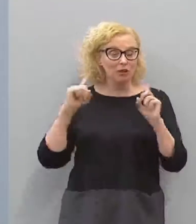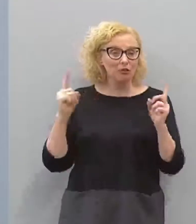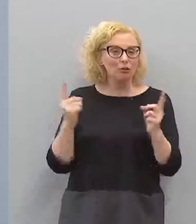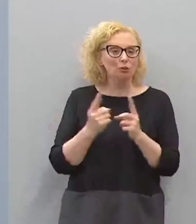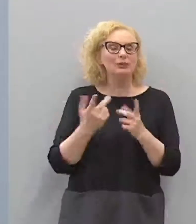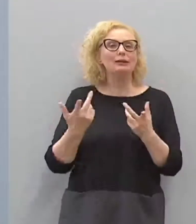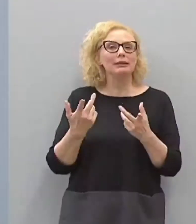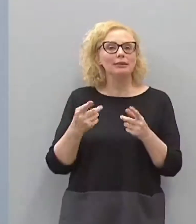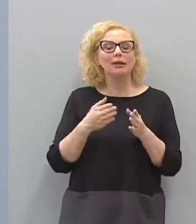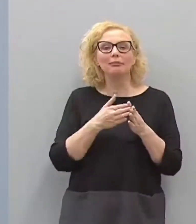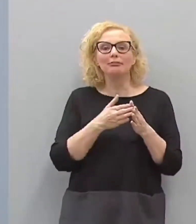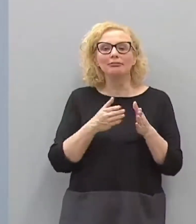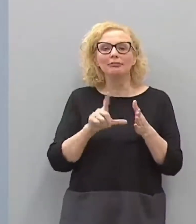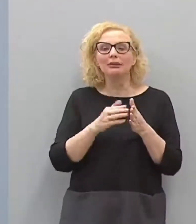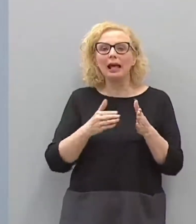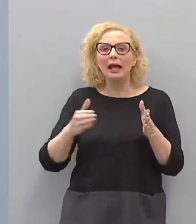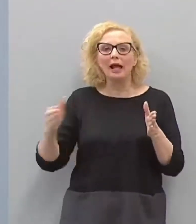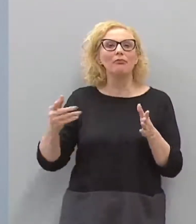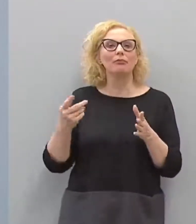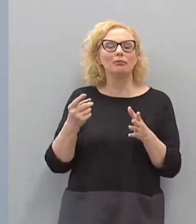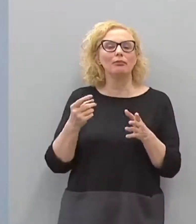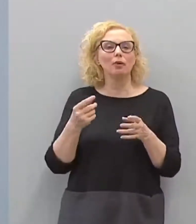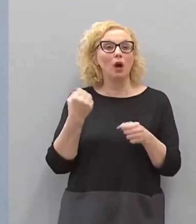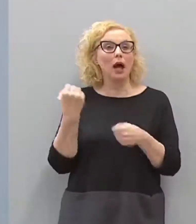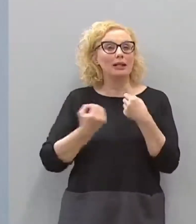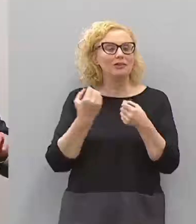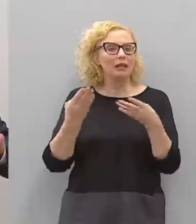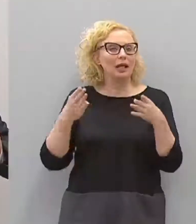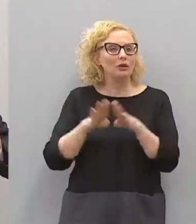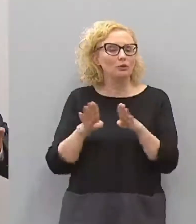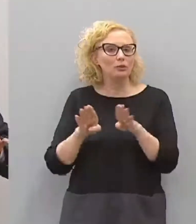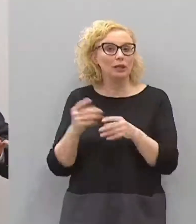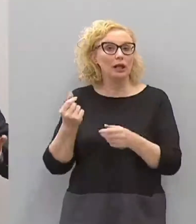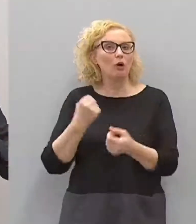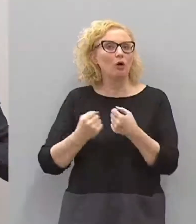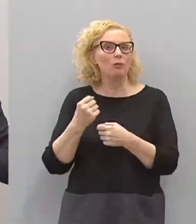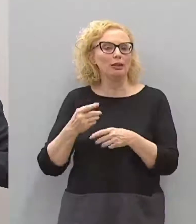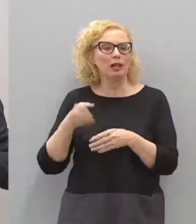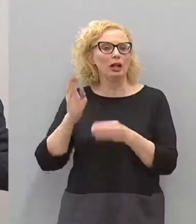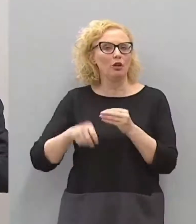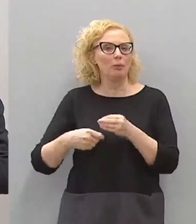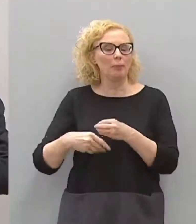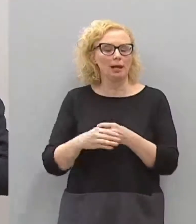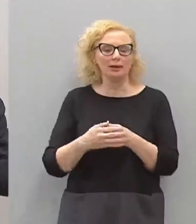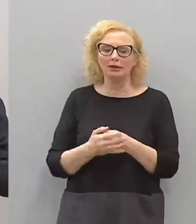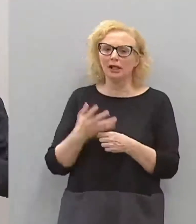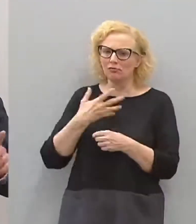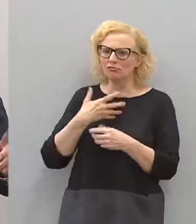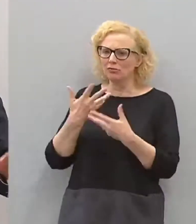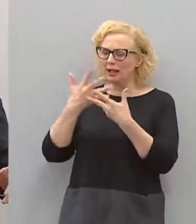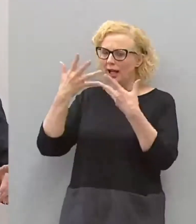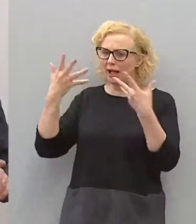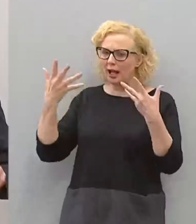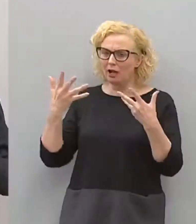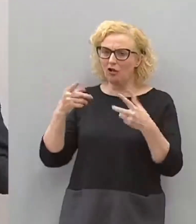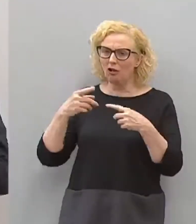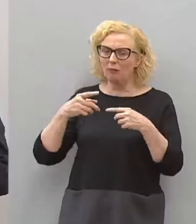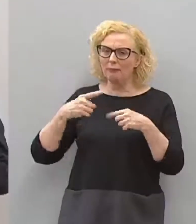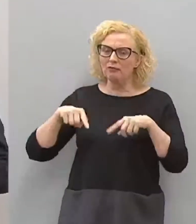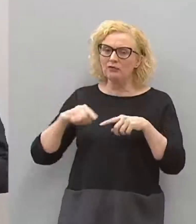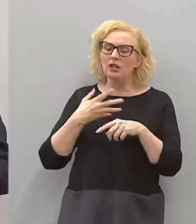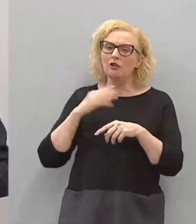e l'economia non riparte ecco molto chiaro presidente ma ti ci torniamo perché c'è una domanda lei ha citato se restiamo zona gialla e